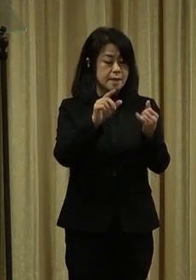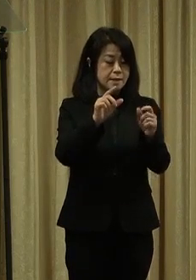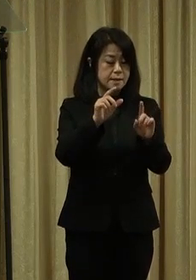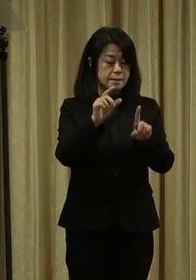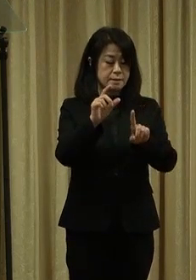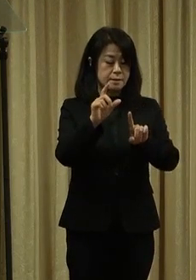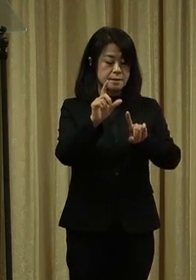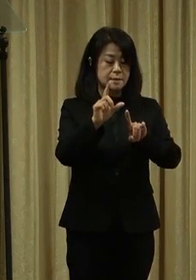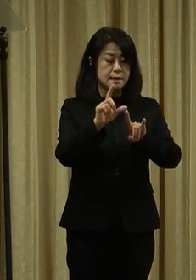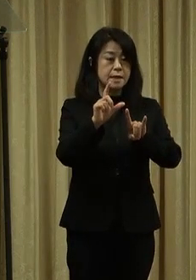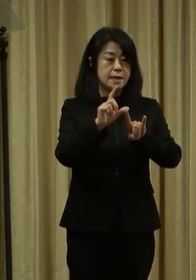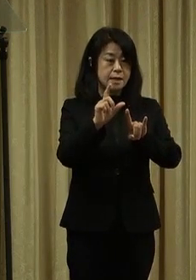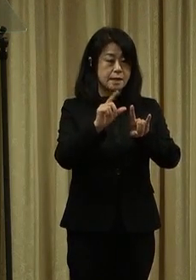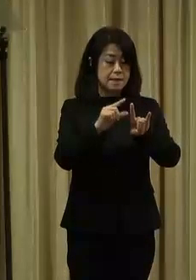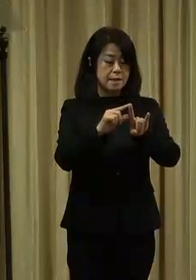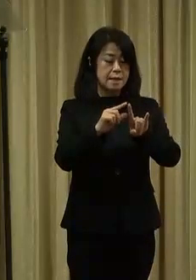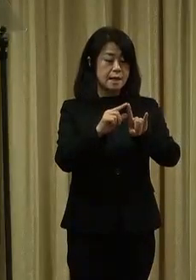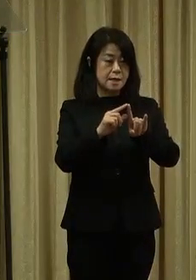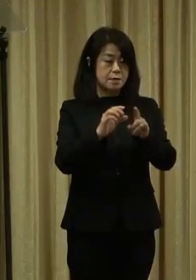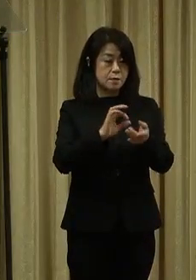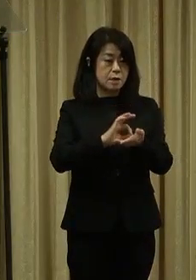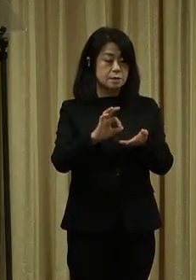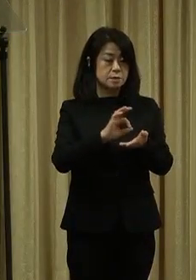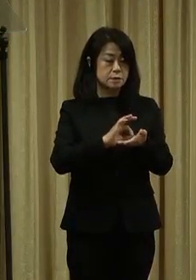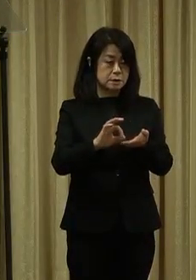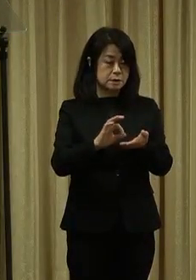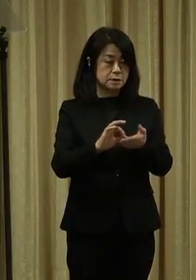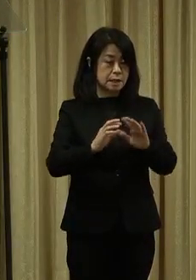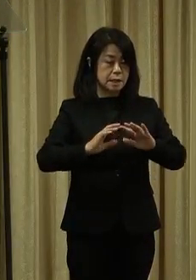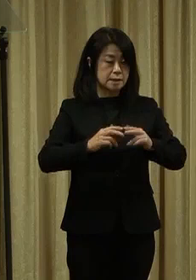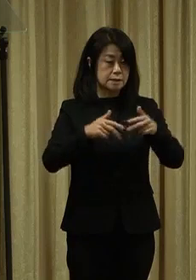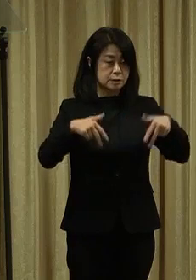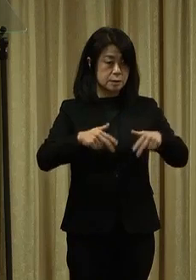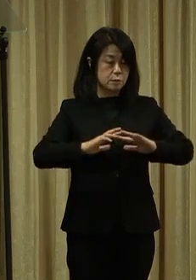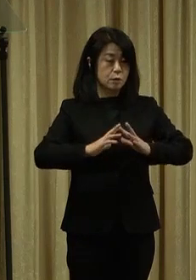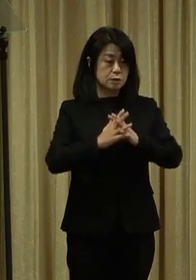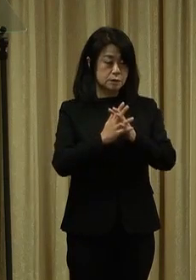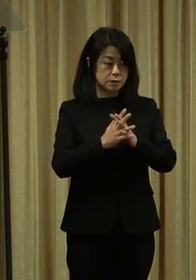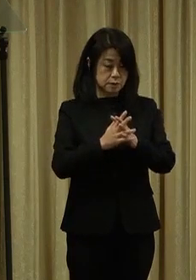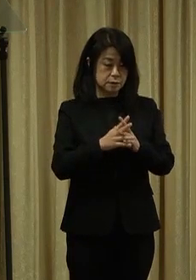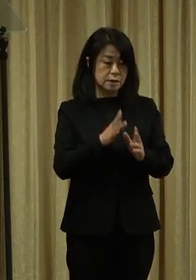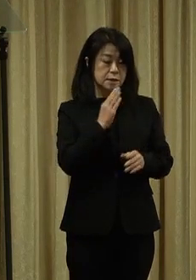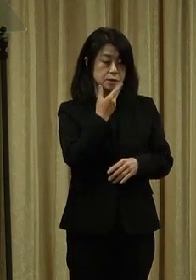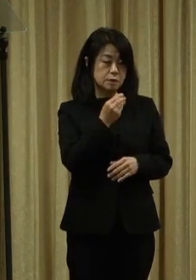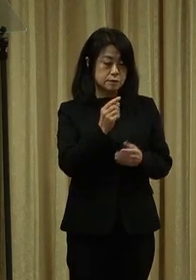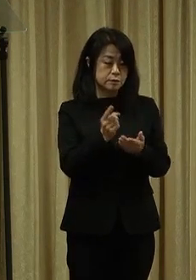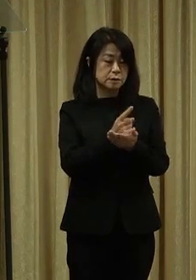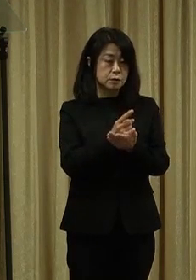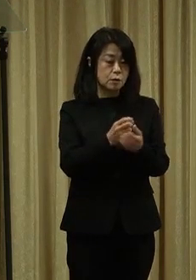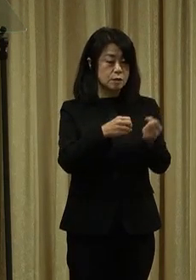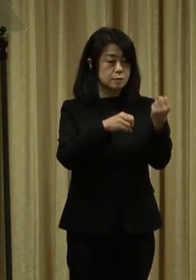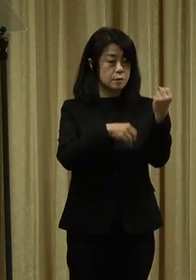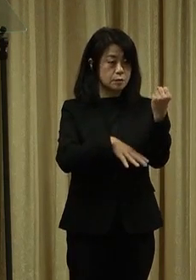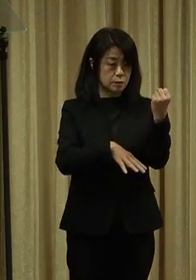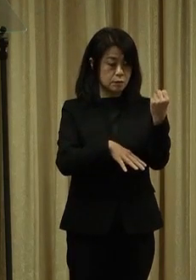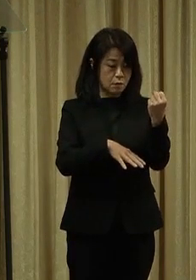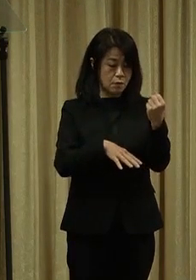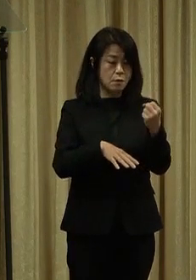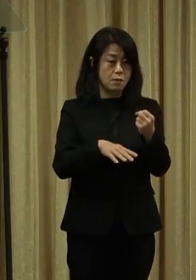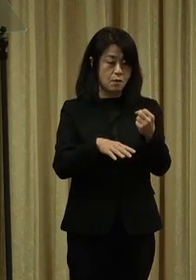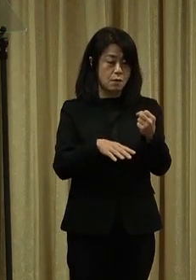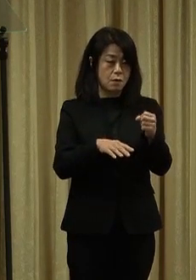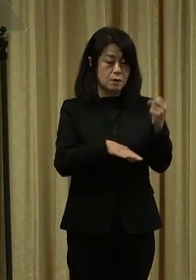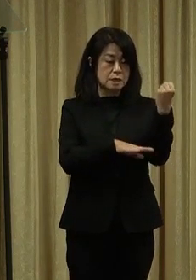した職員の業務効率化へ向けたシステムを構築するほか、ウェルビーイング指標データに基づく政策形成基盤を構築する